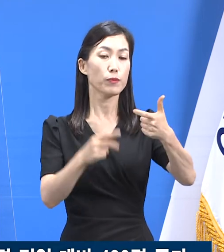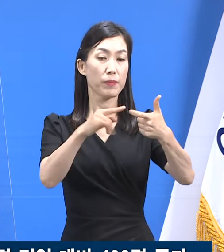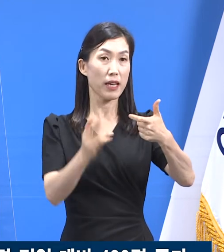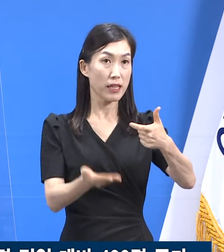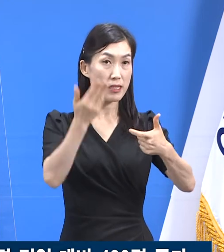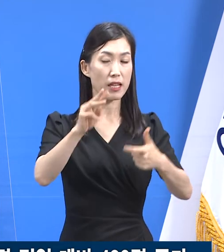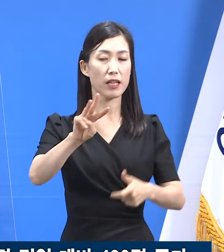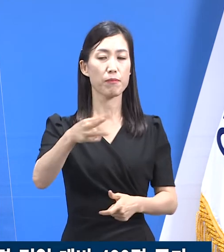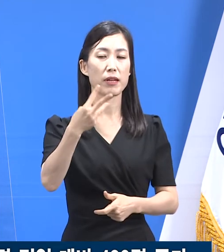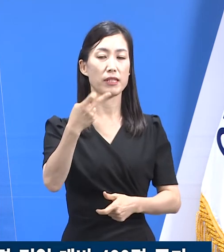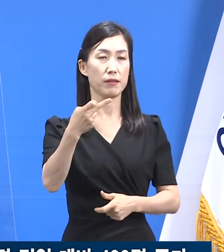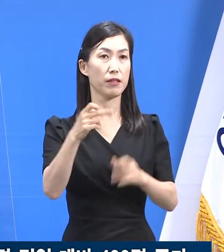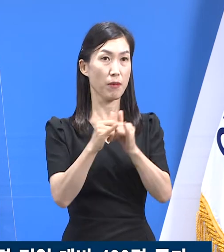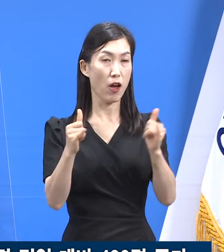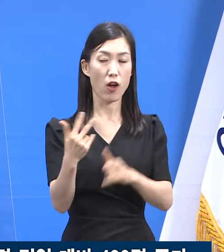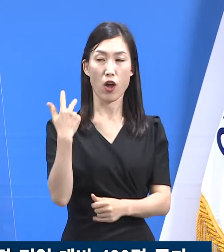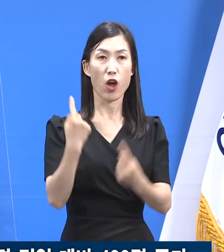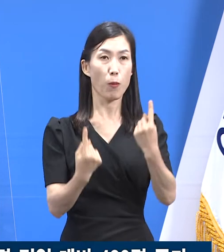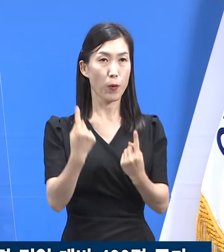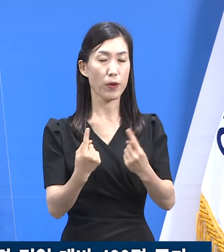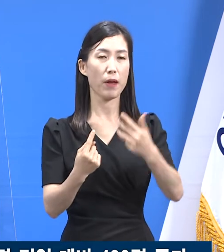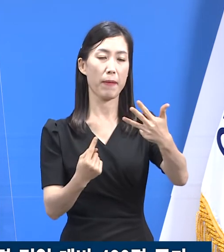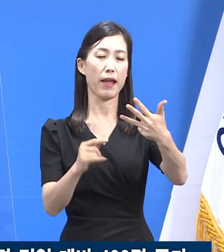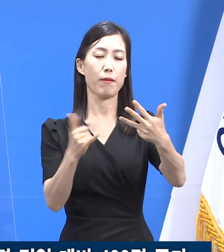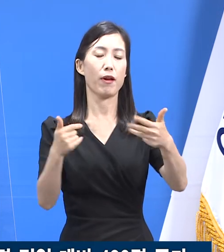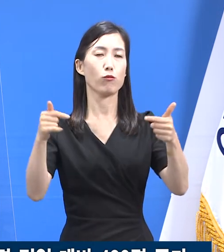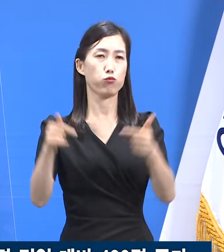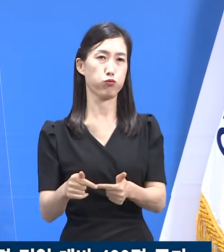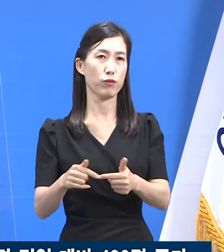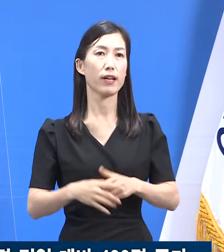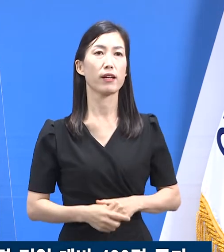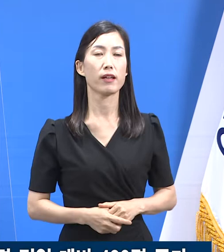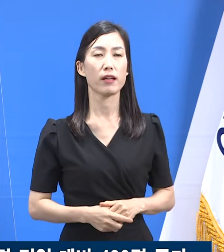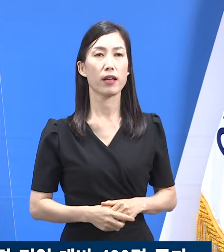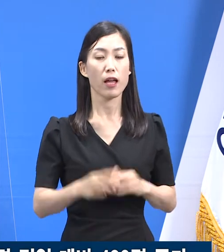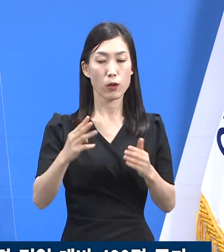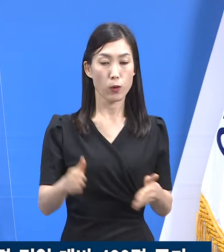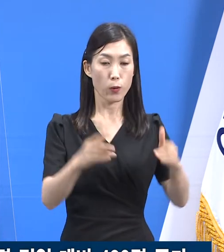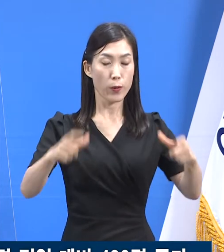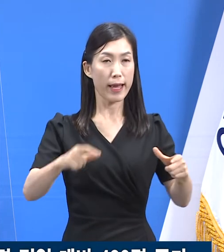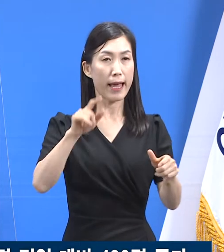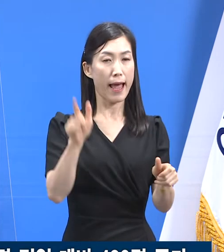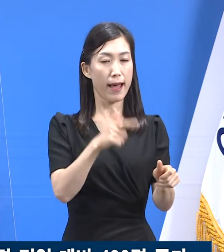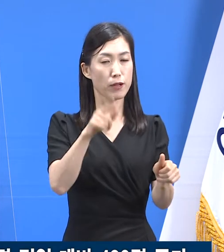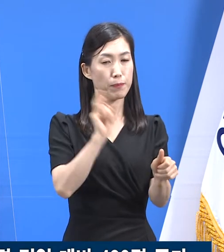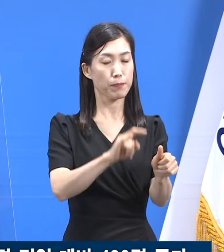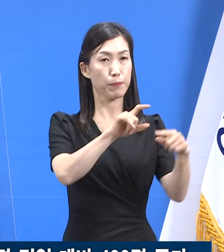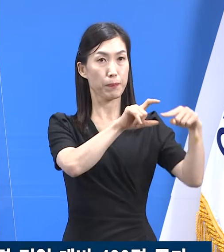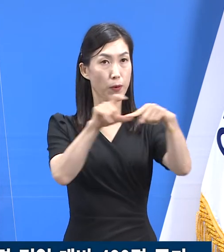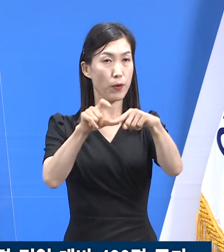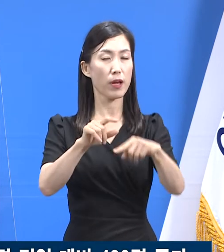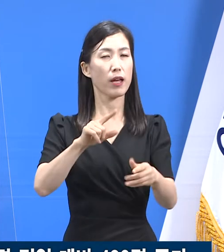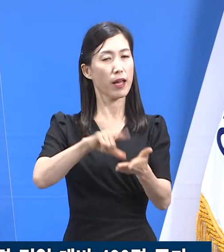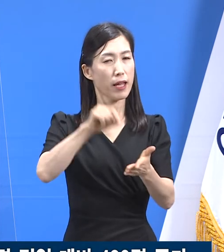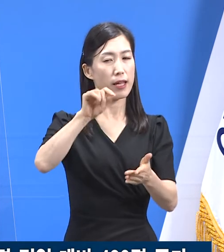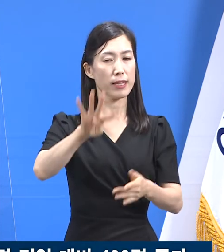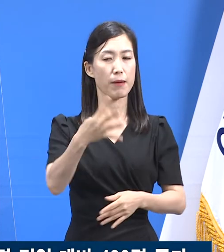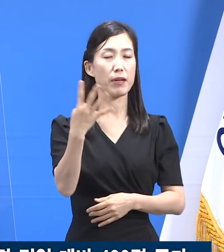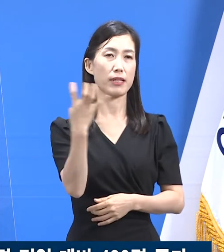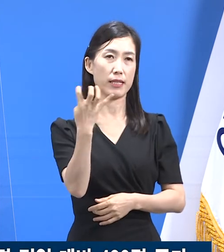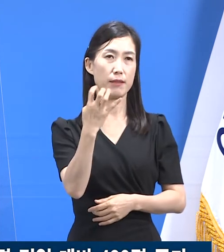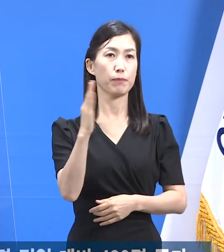이상은 312명으로 전주 대비 8명 감소했습니다. 도내 일 평균 신규 확진자는 약